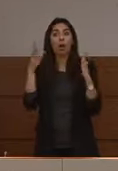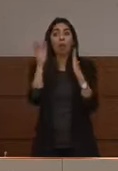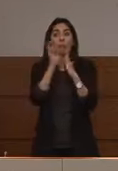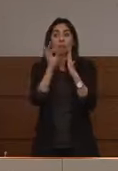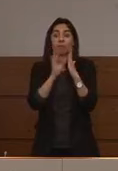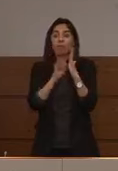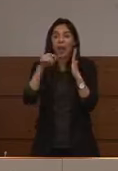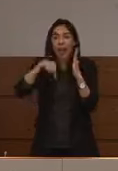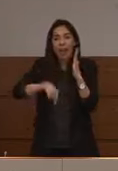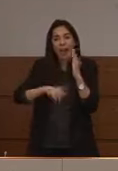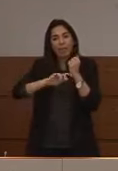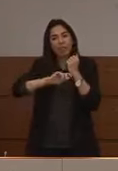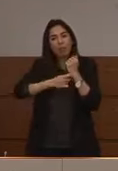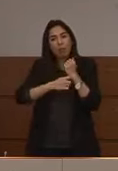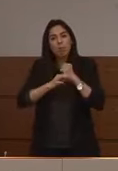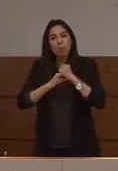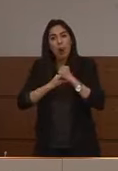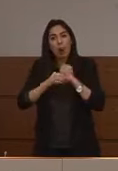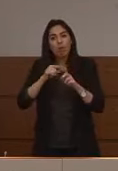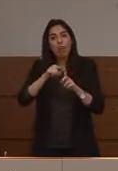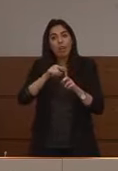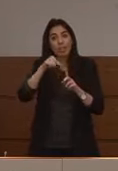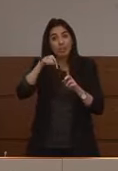misure di contenimento